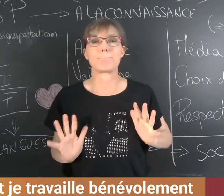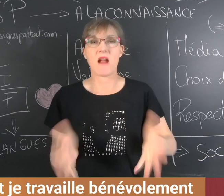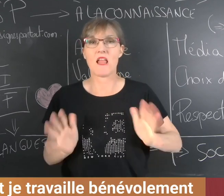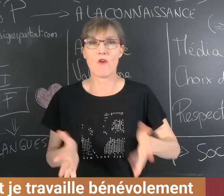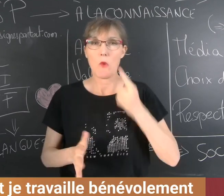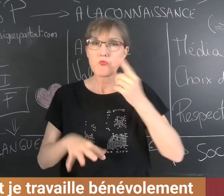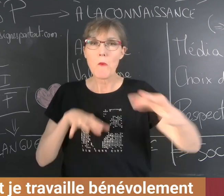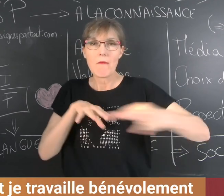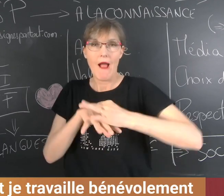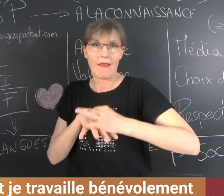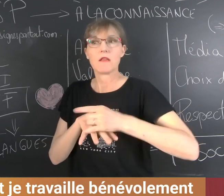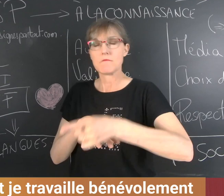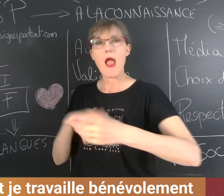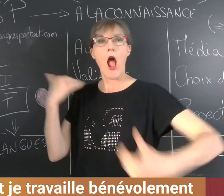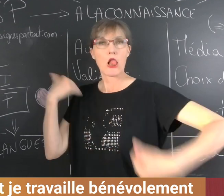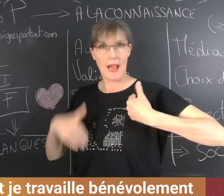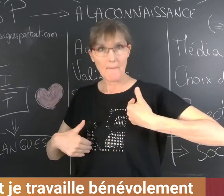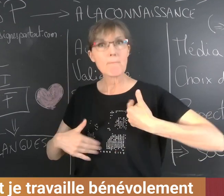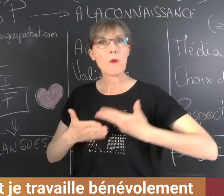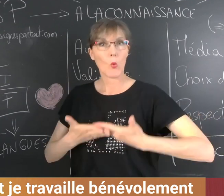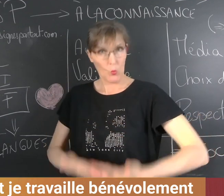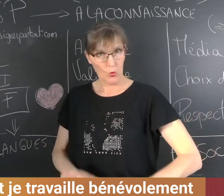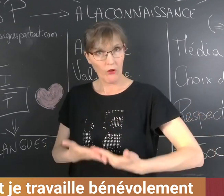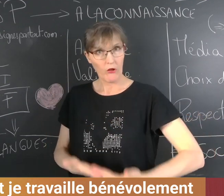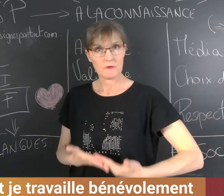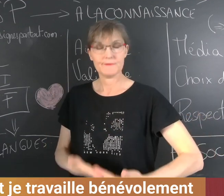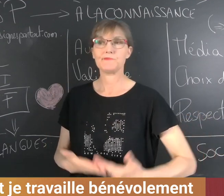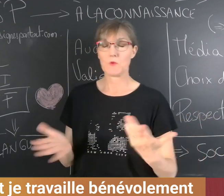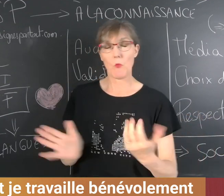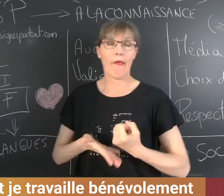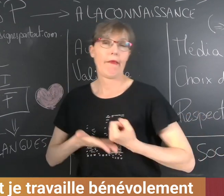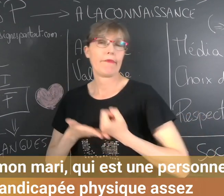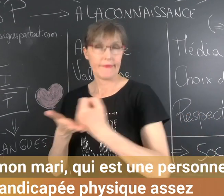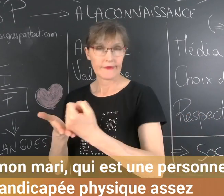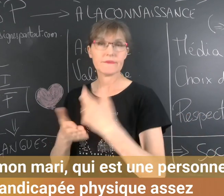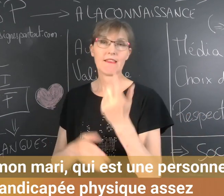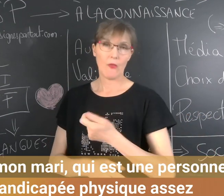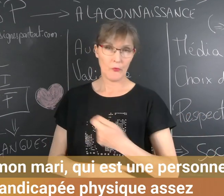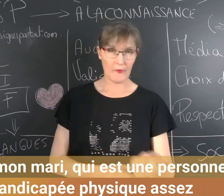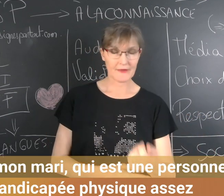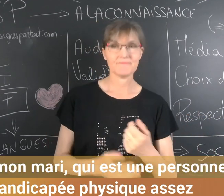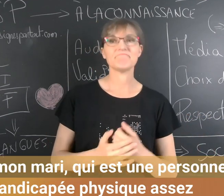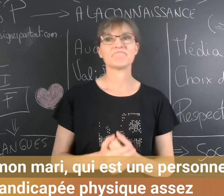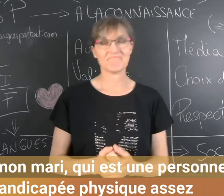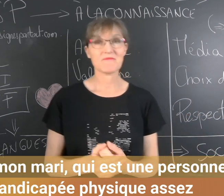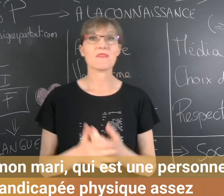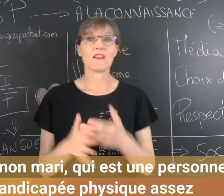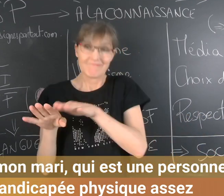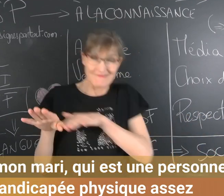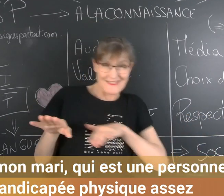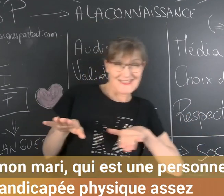Et je travaille, on peut dire bénévolement pour mon mari qui est une personne handicapée physique assez